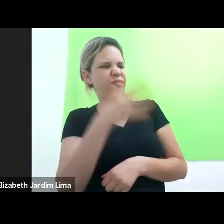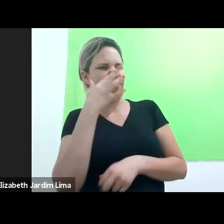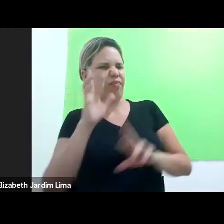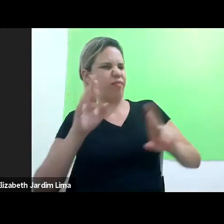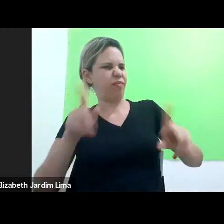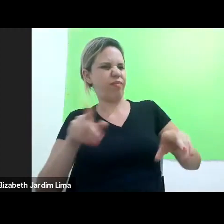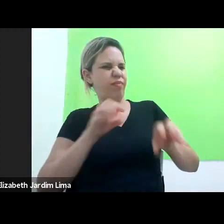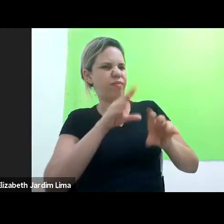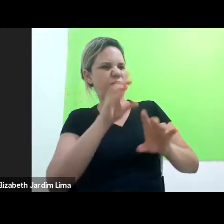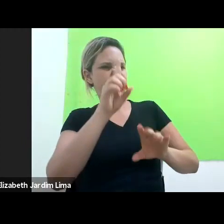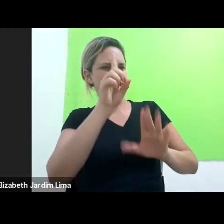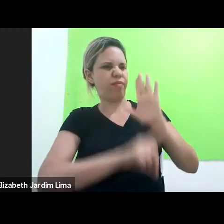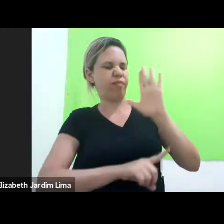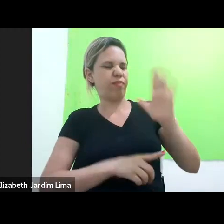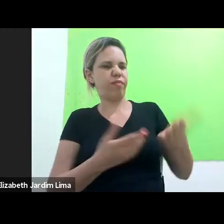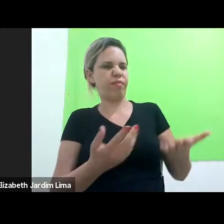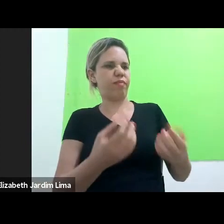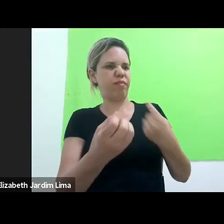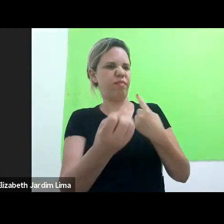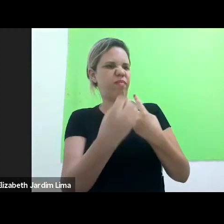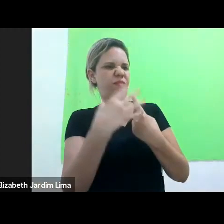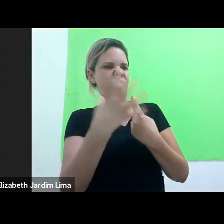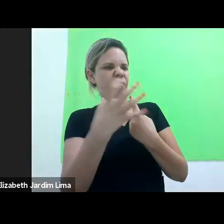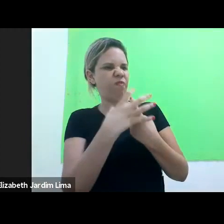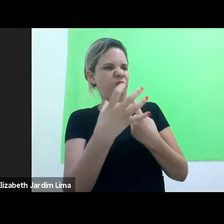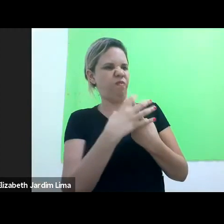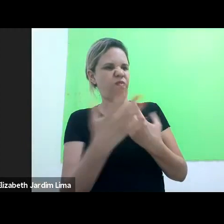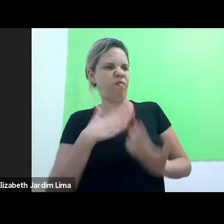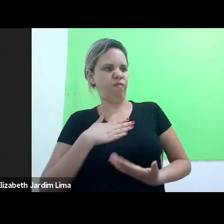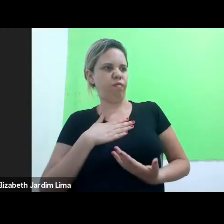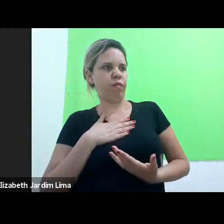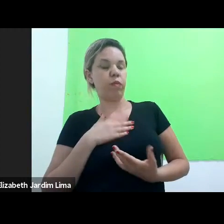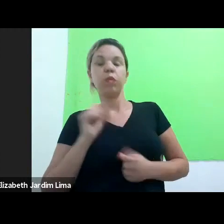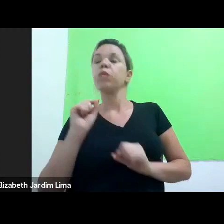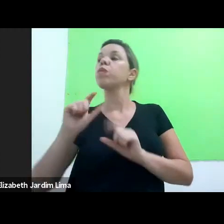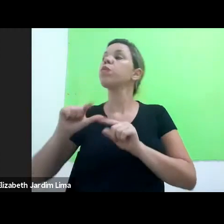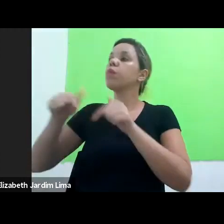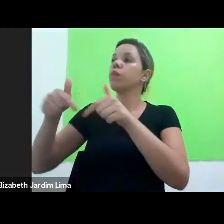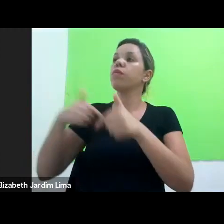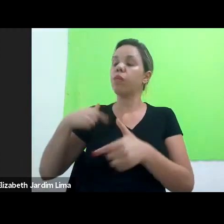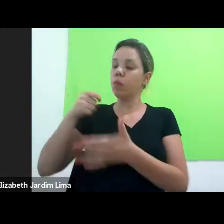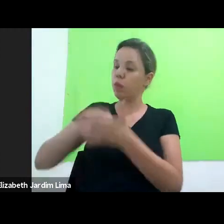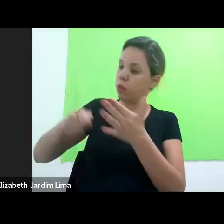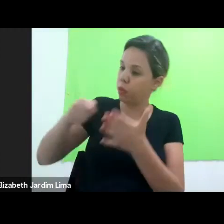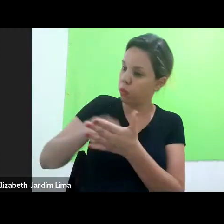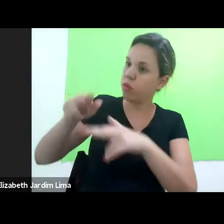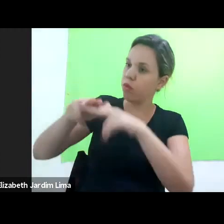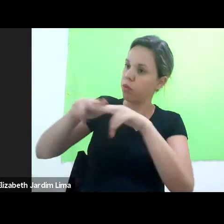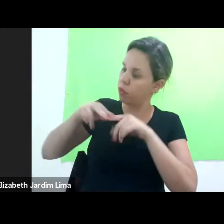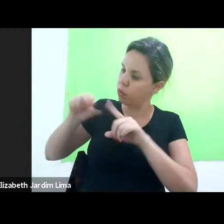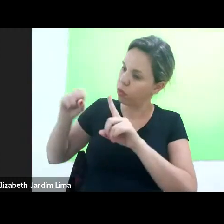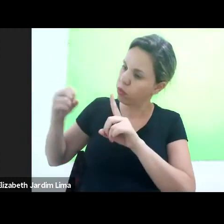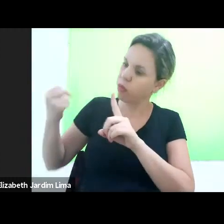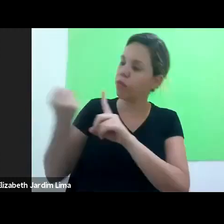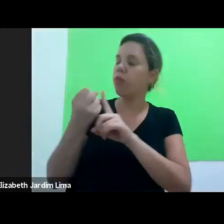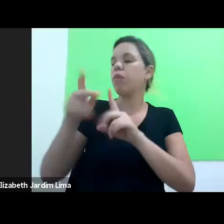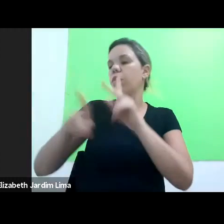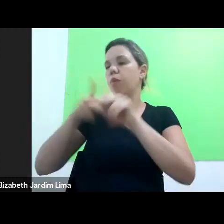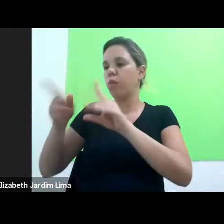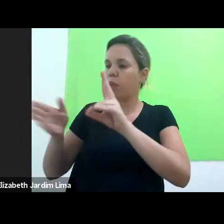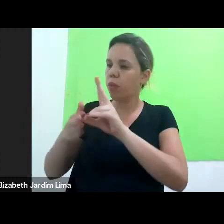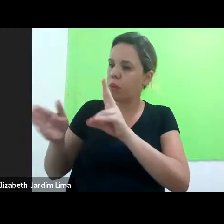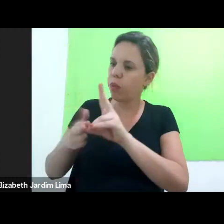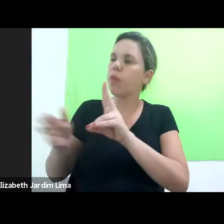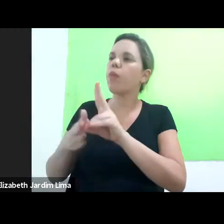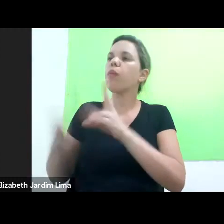jurídico estava colocando para mim, o que me fortaleceu era a luta do meu povo. Porque hoje, depois de ter terminado